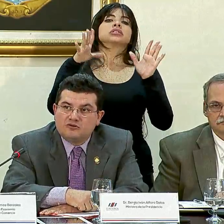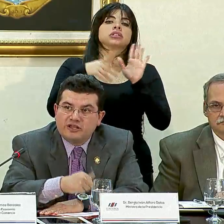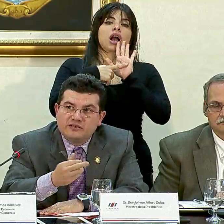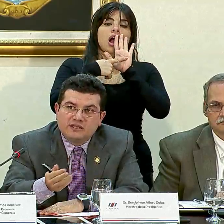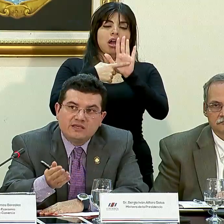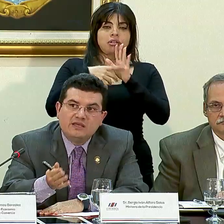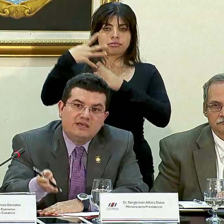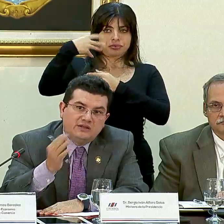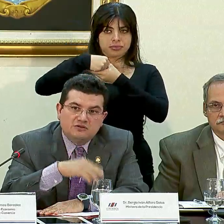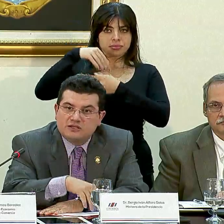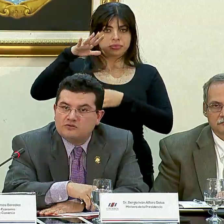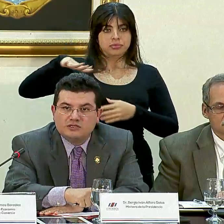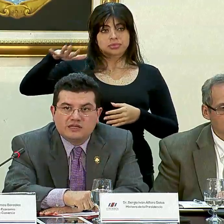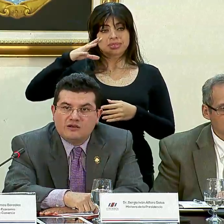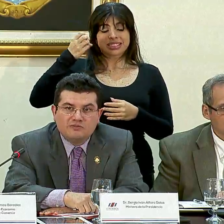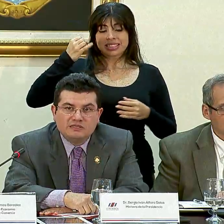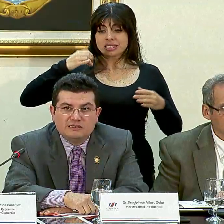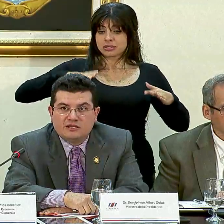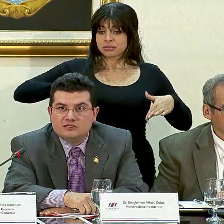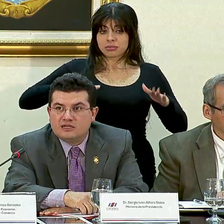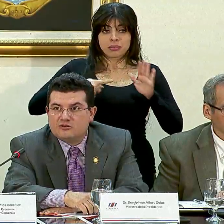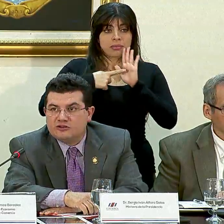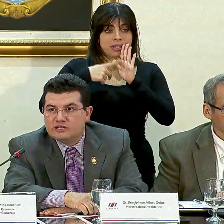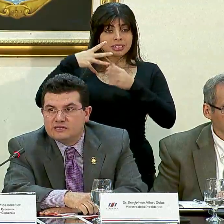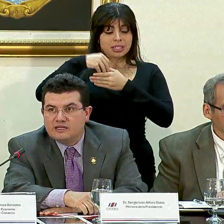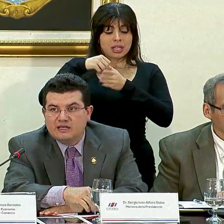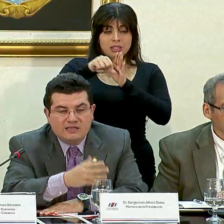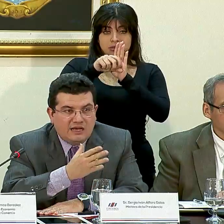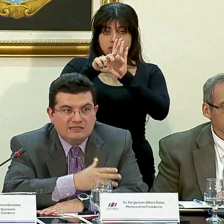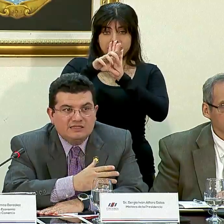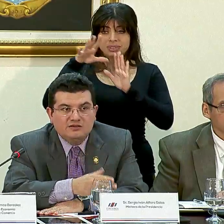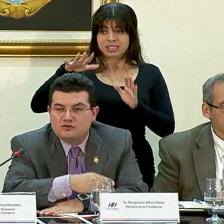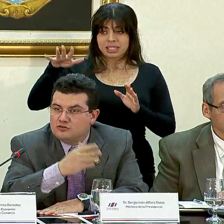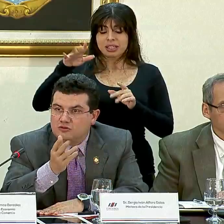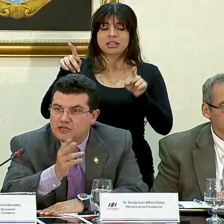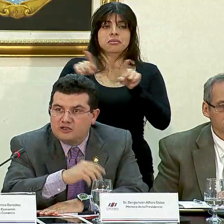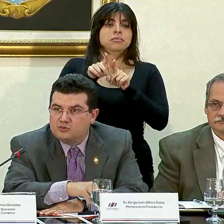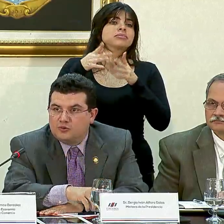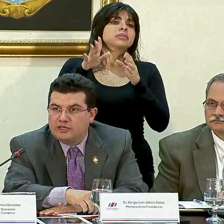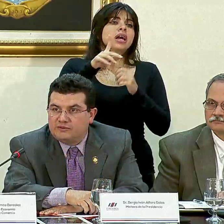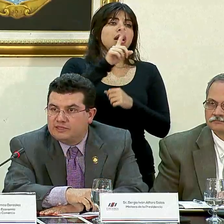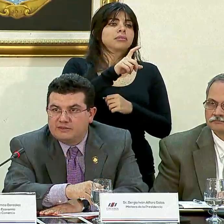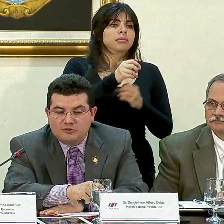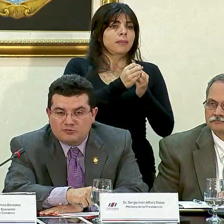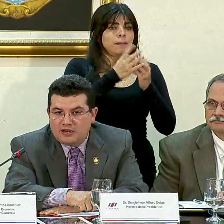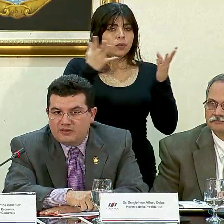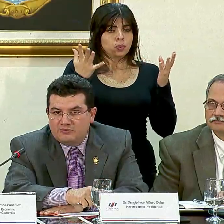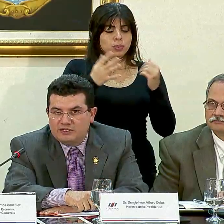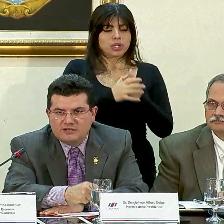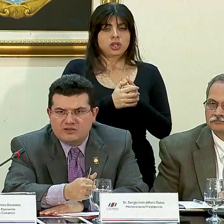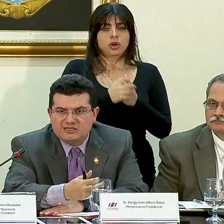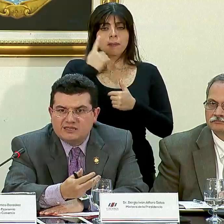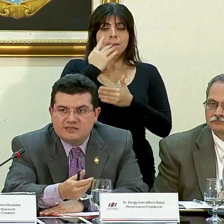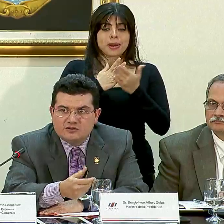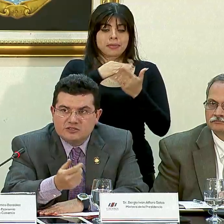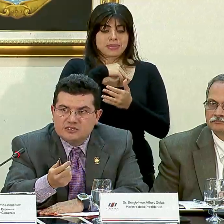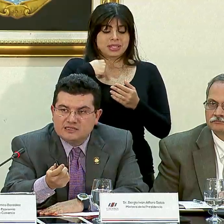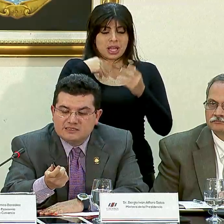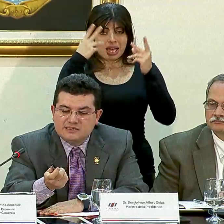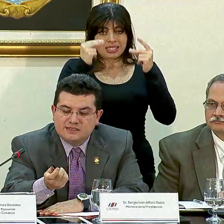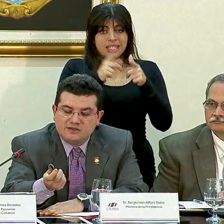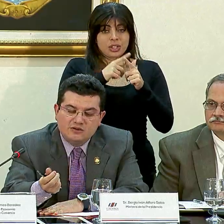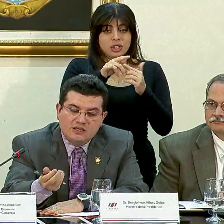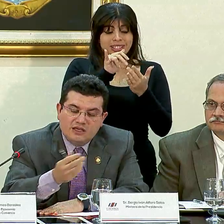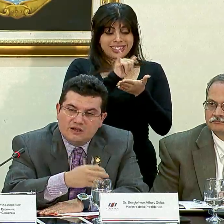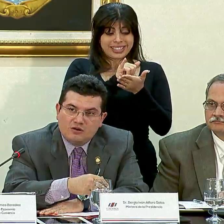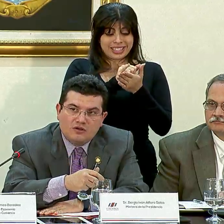presentados en la corriente y los que no estaban presentados en la corriente han sido consultados públicamente por parte del Ministerio de Hacienda. Entonces, en